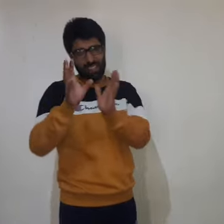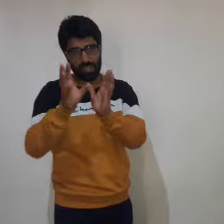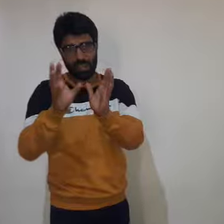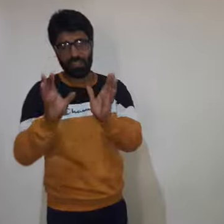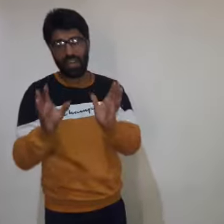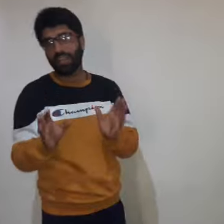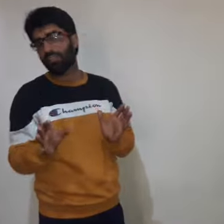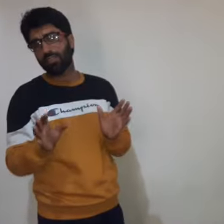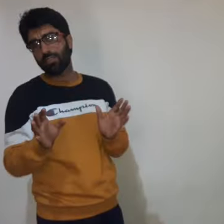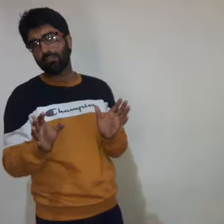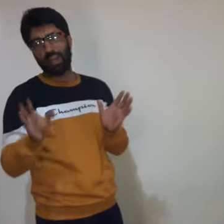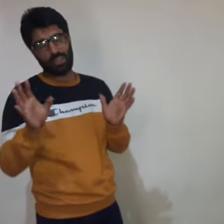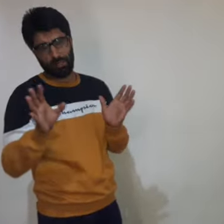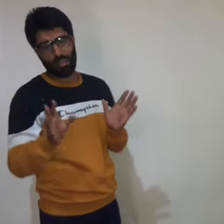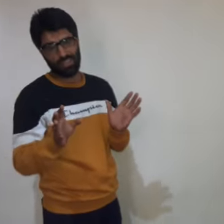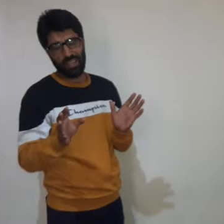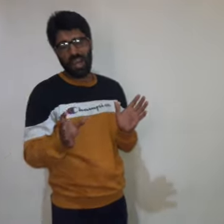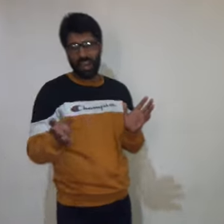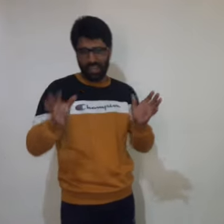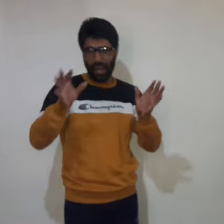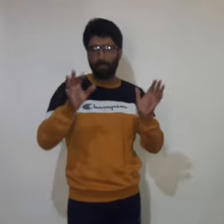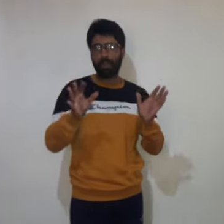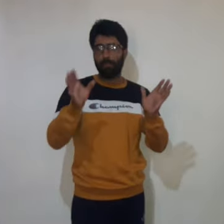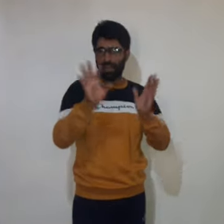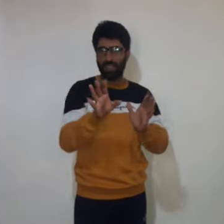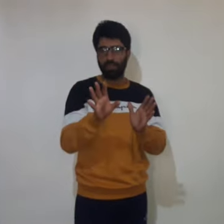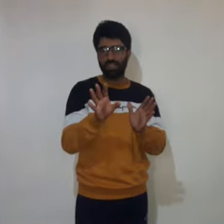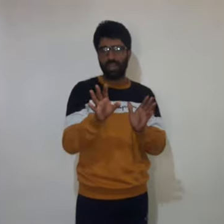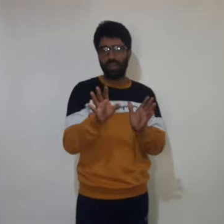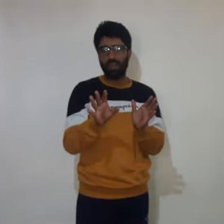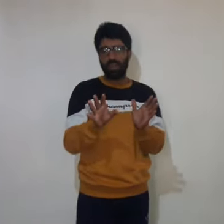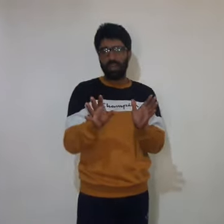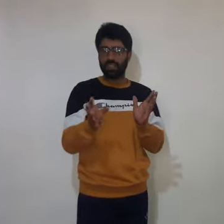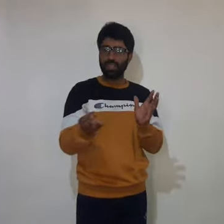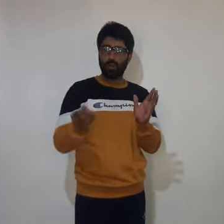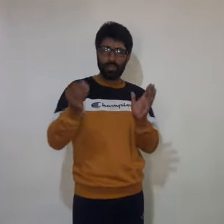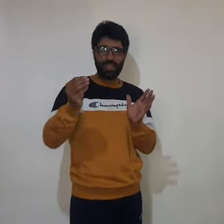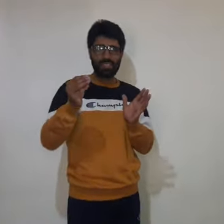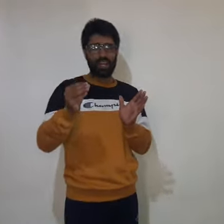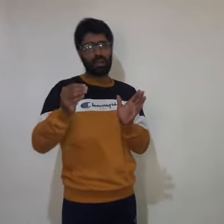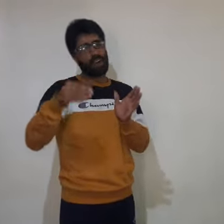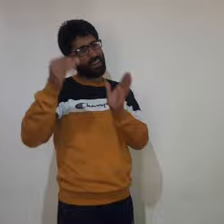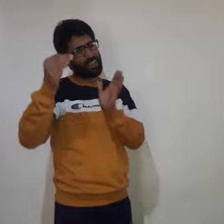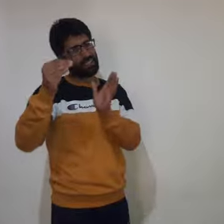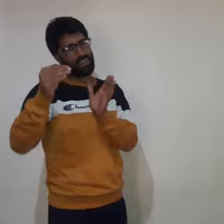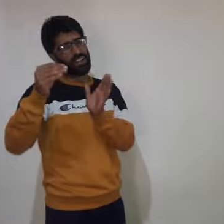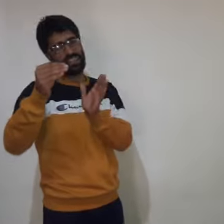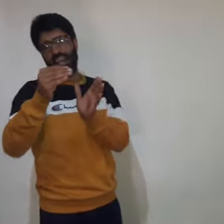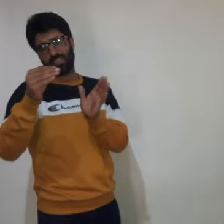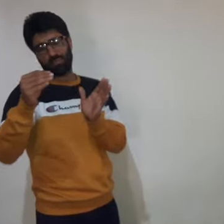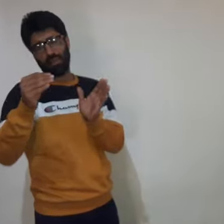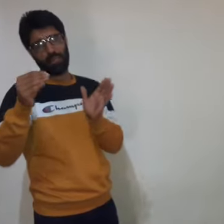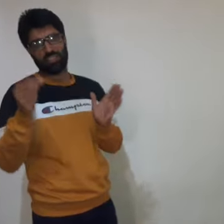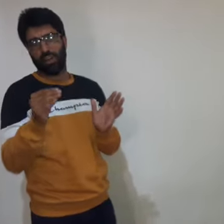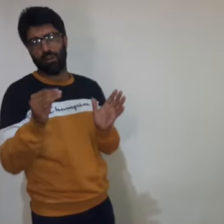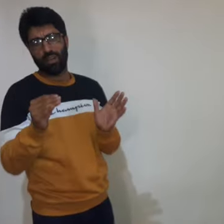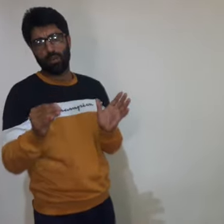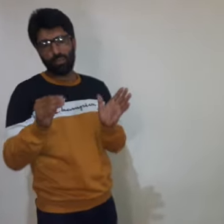अननेसेसरी कंटैक्ट विद पेट एनिमल्स। अगर आपके पेट एनिमल्स है कि उनके साथ आप अननेसेसरी कंटैक्ट में मत जाओ, उनसे